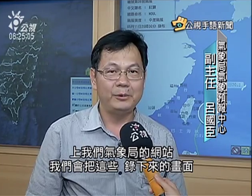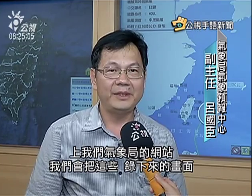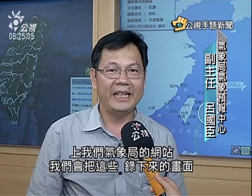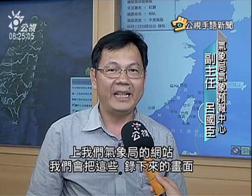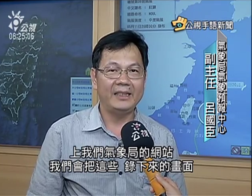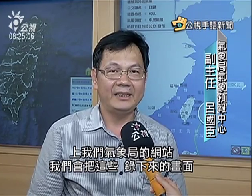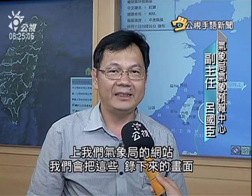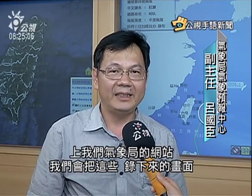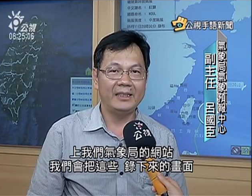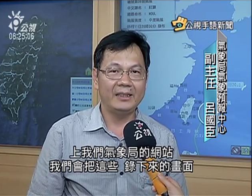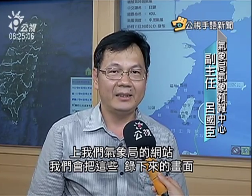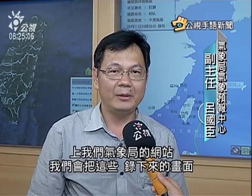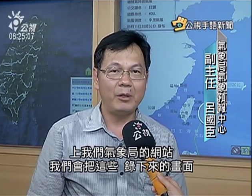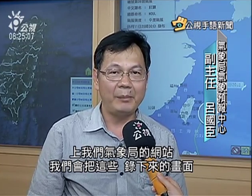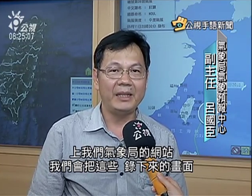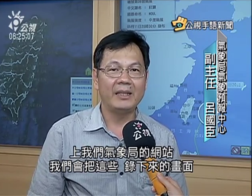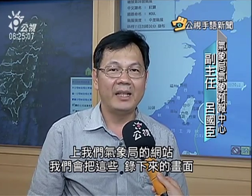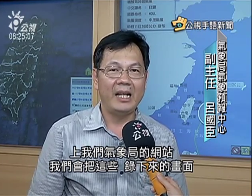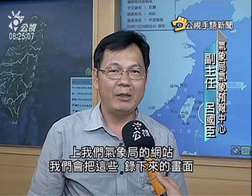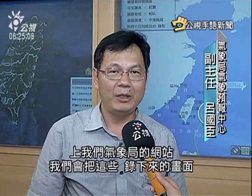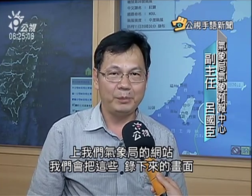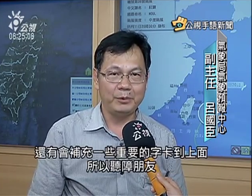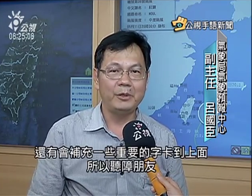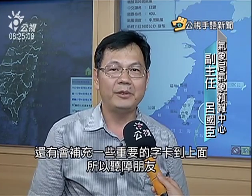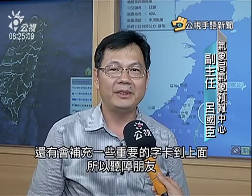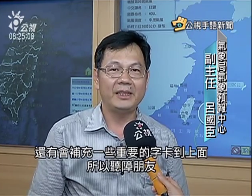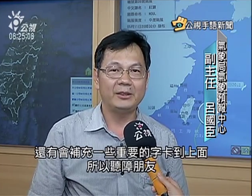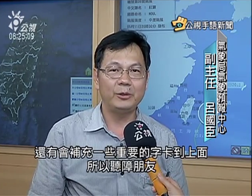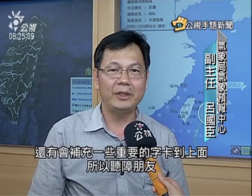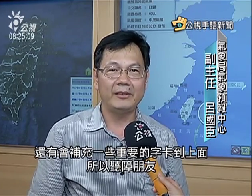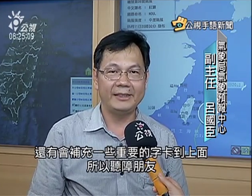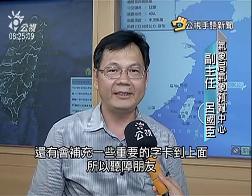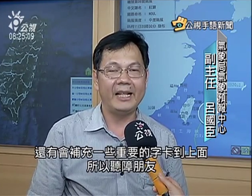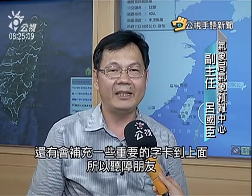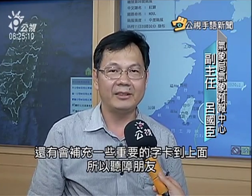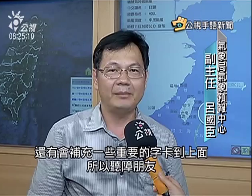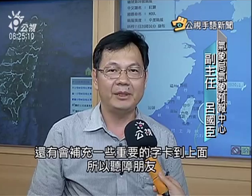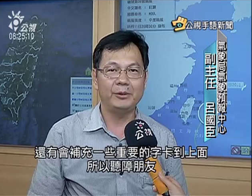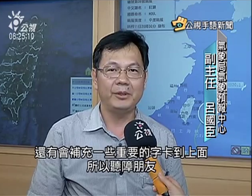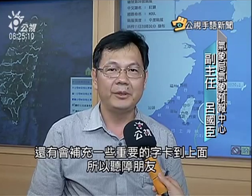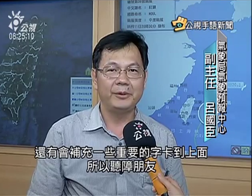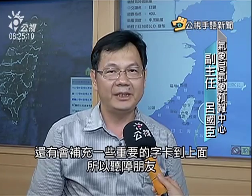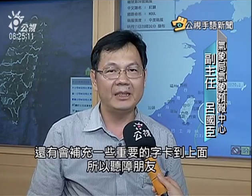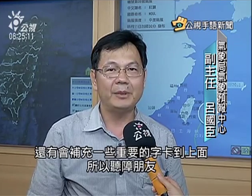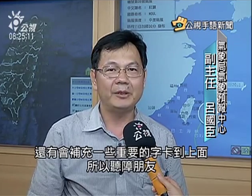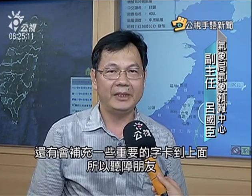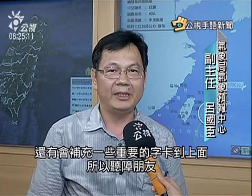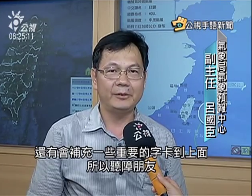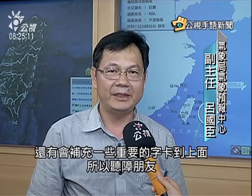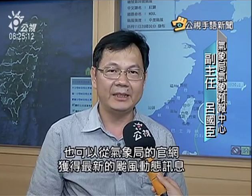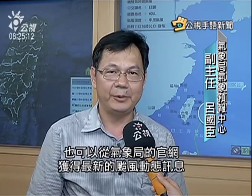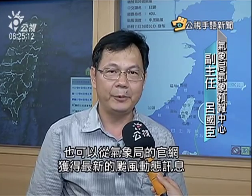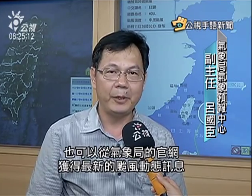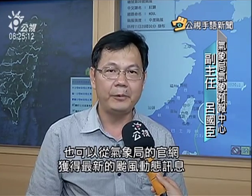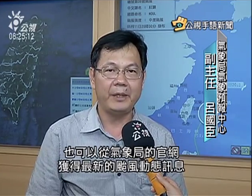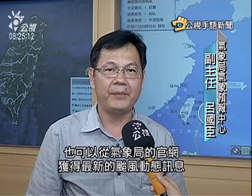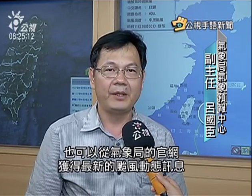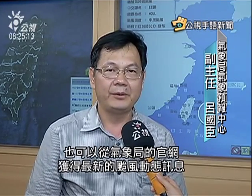录下来的一些画面，还有会补充一些重要的字卡到上面去，所以听众朋友也可以从气象局的官网去